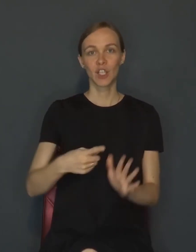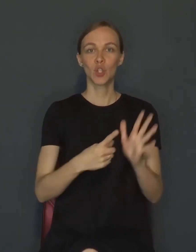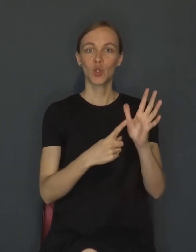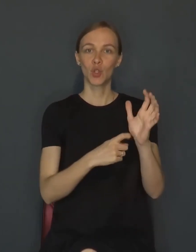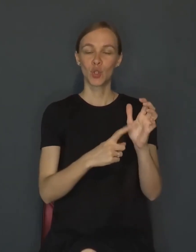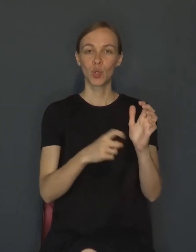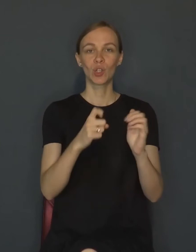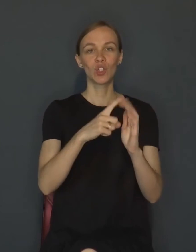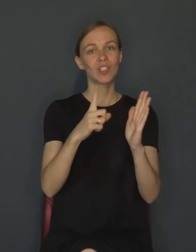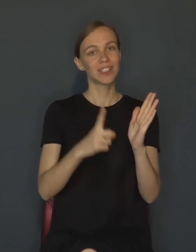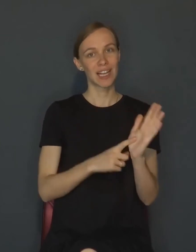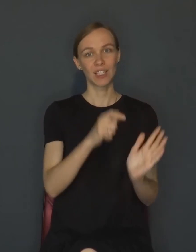1616 року.